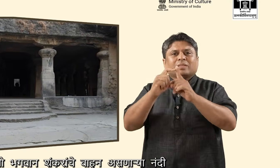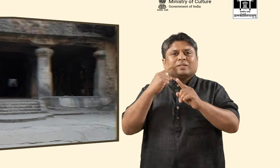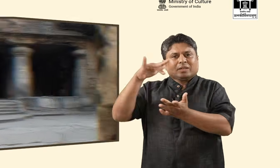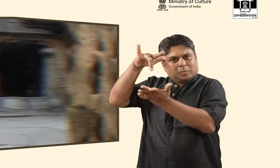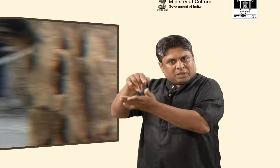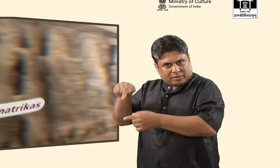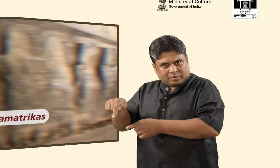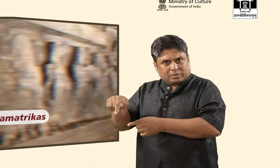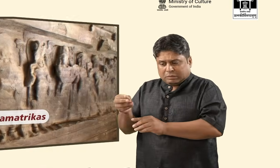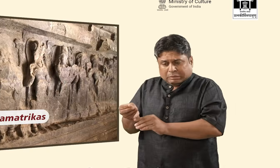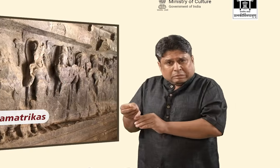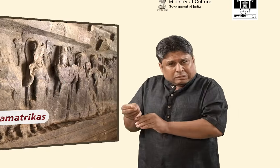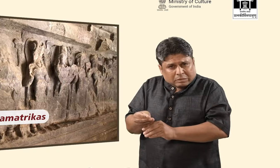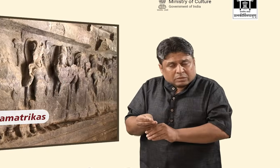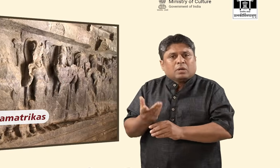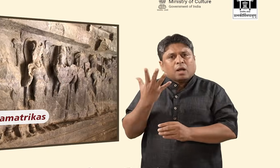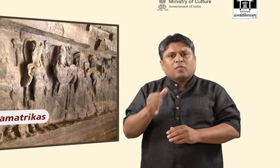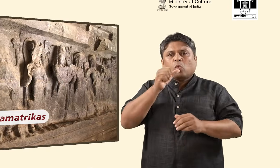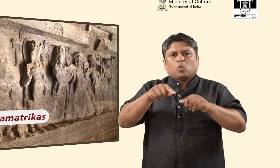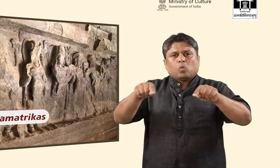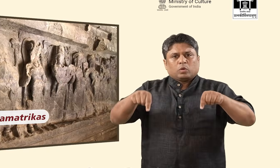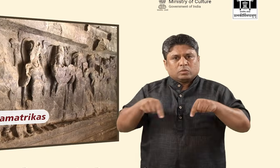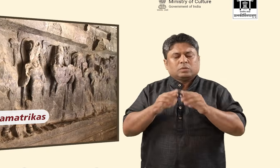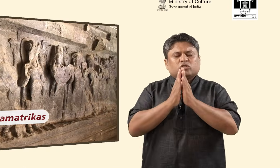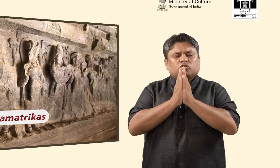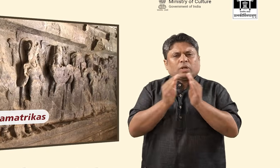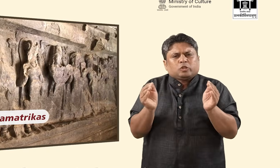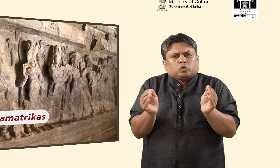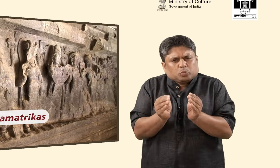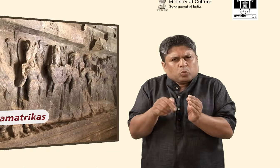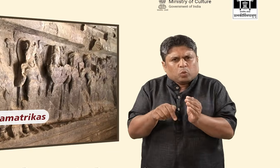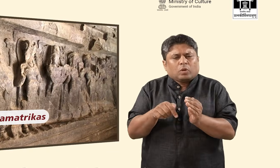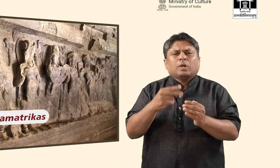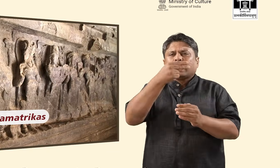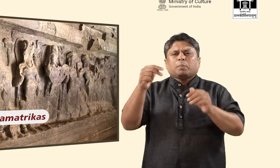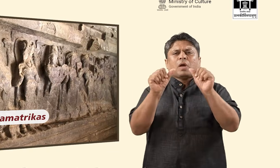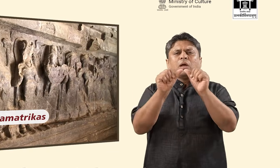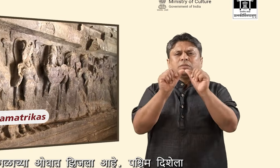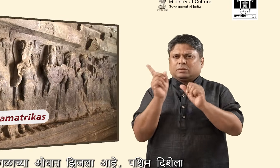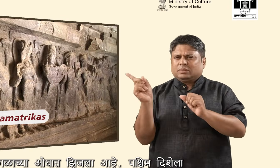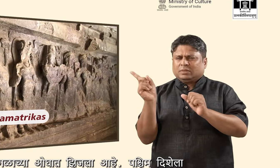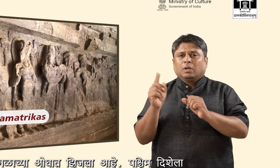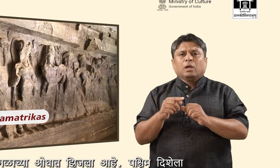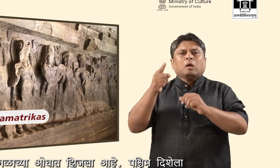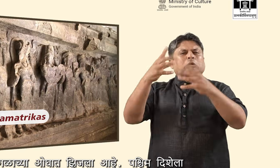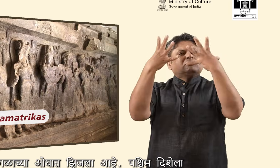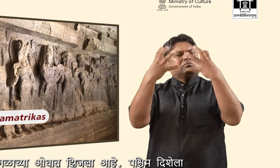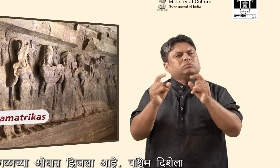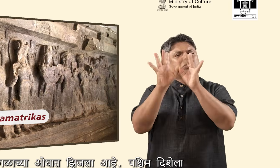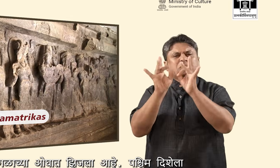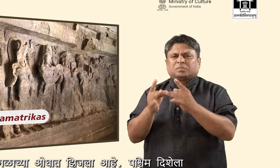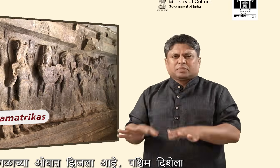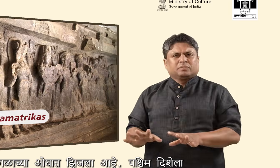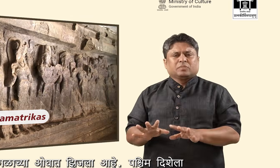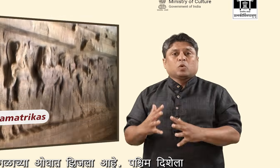आहे. त्याच्या जवळच आणखी एक मंदिर आहे आणि अष्टमातृकांचा शिल्पपट आहे, जो काळाच्या ओघात झिजला